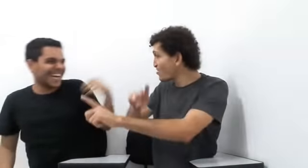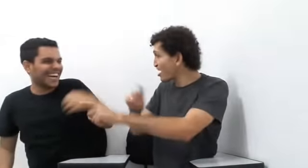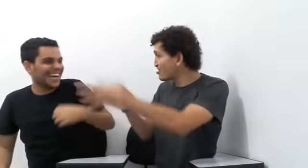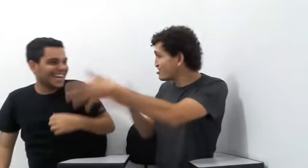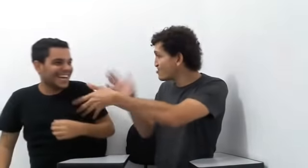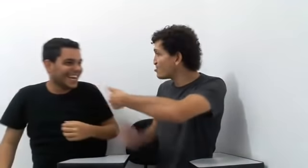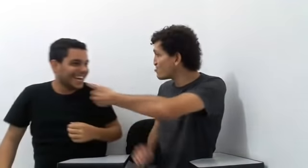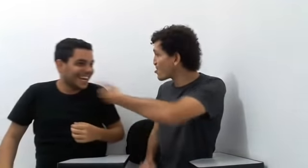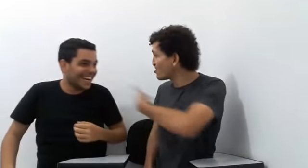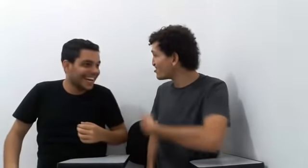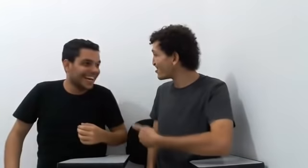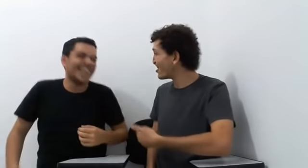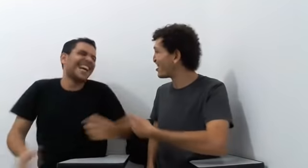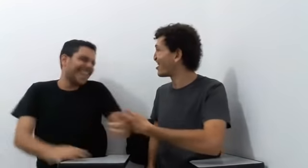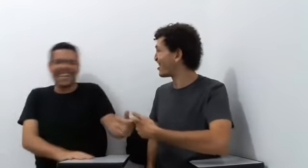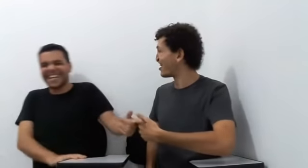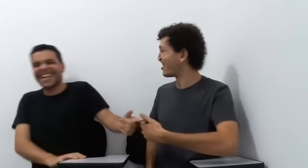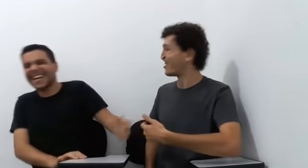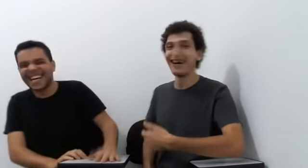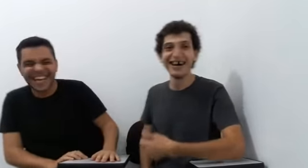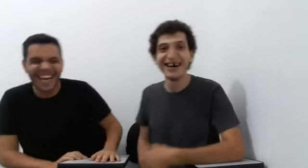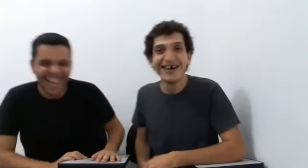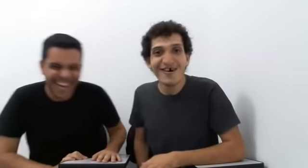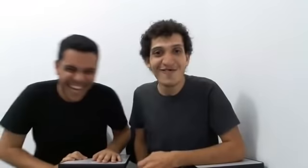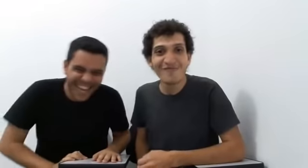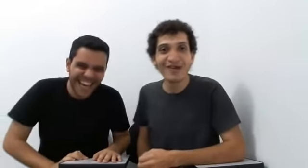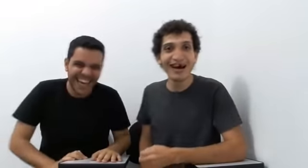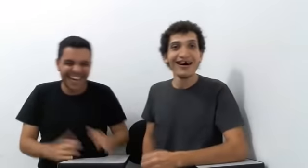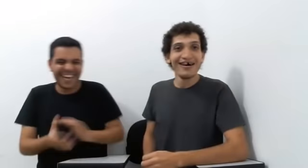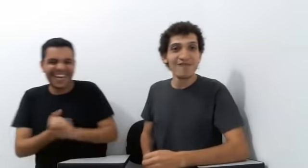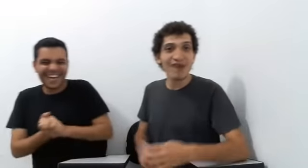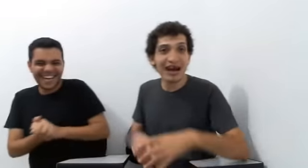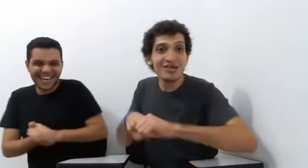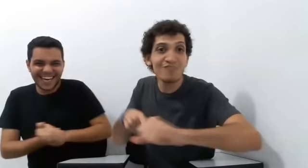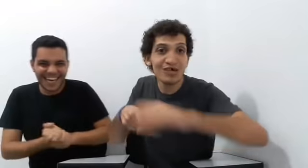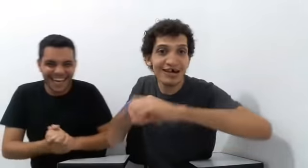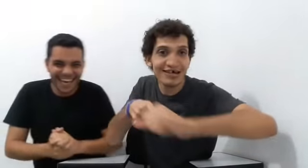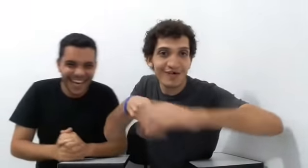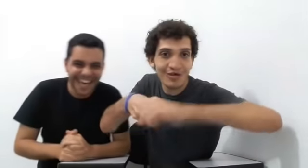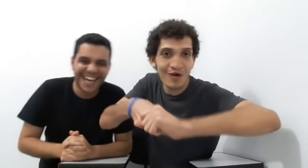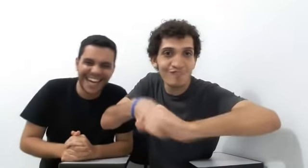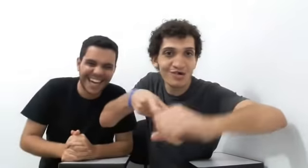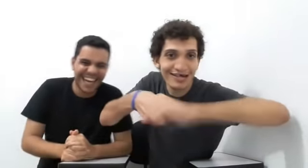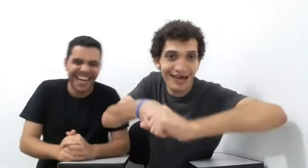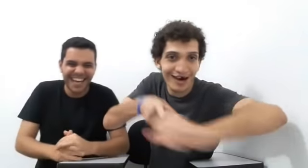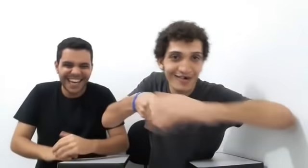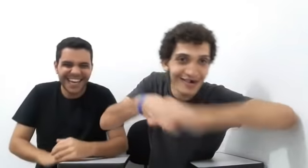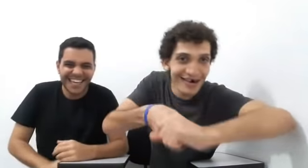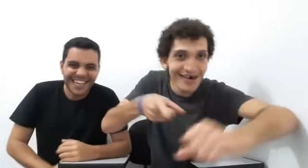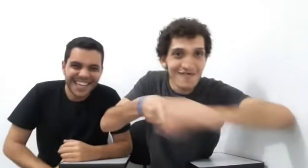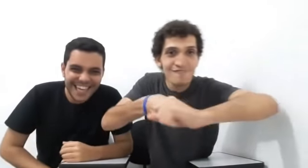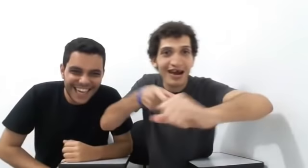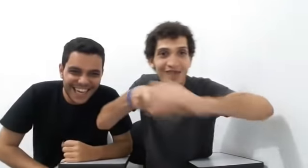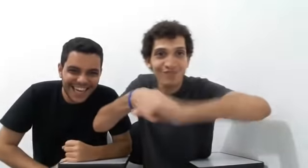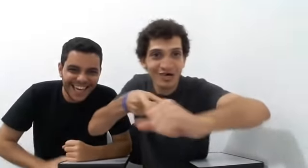contrário, você finalizou melhor que eu. Vamos lá, vou parar de puxar saco, não puxa saco. Vou parar de puxar